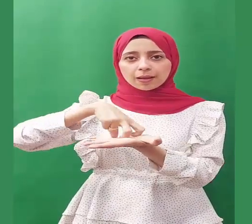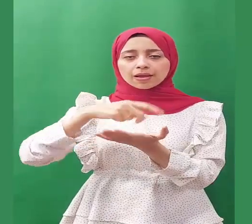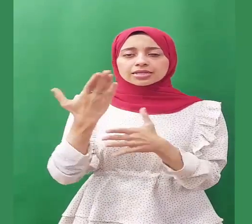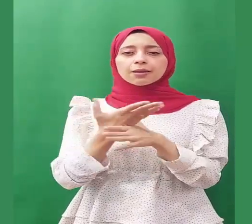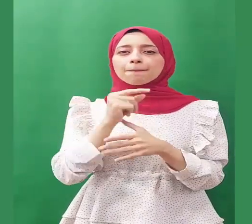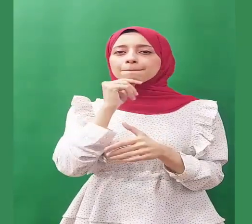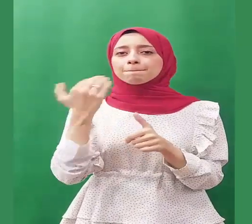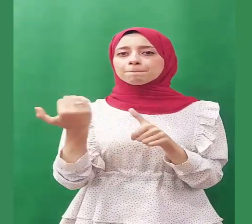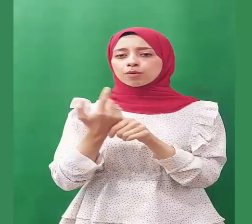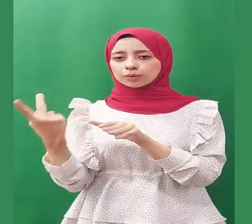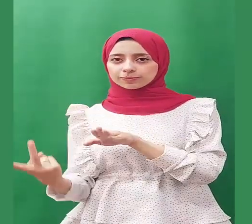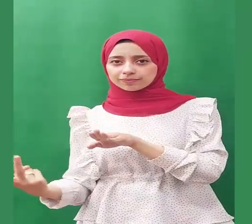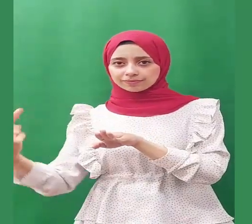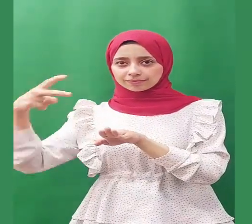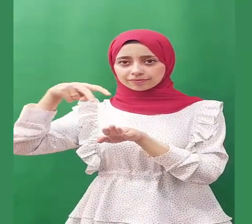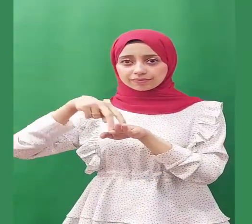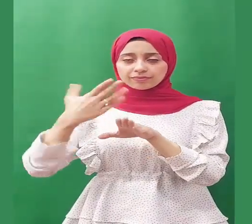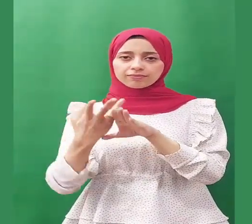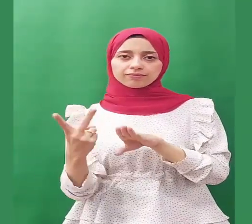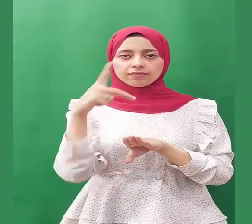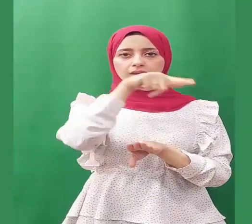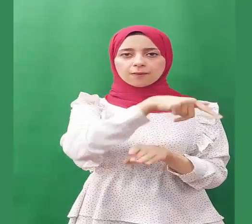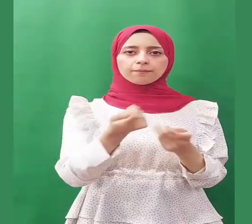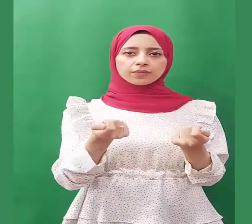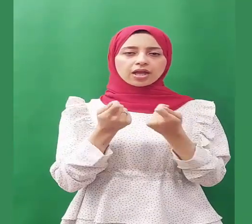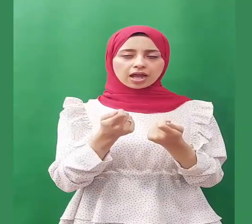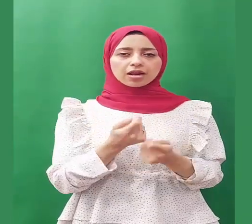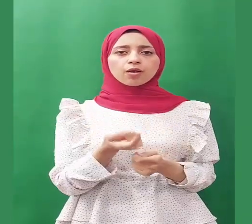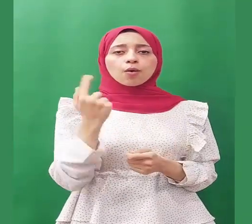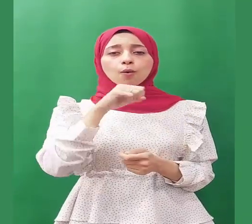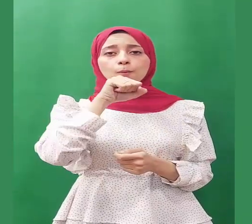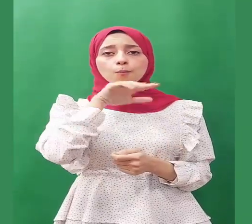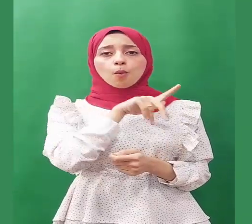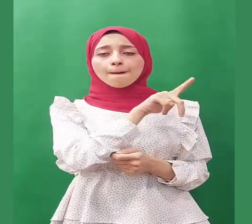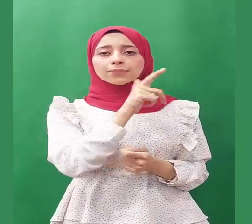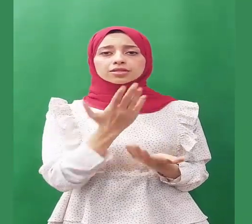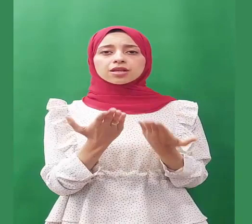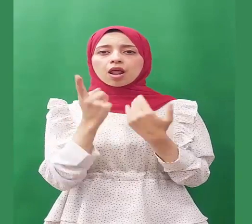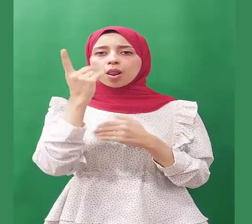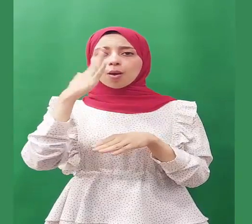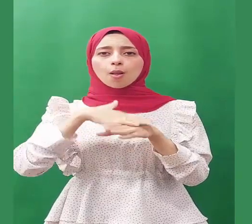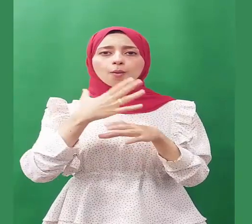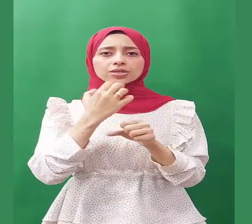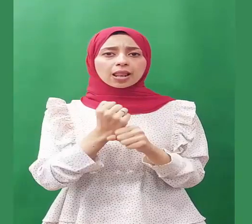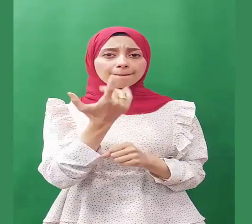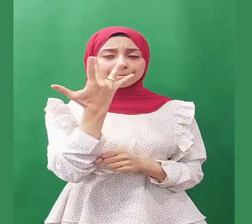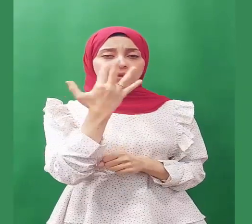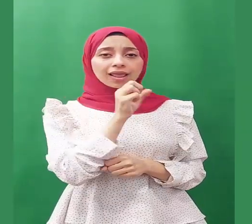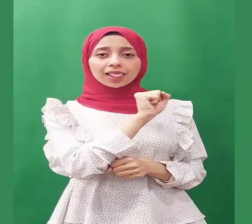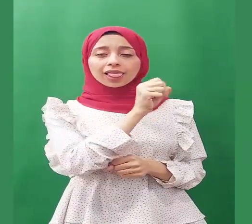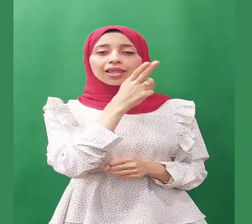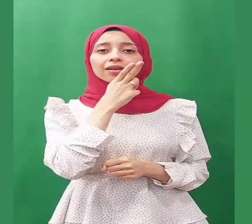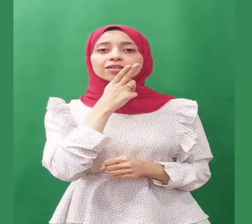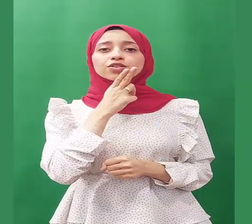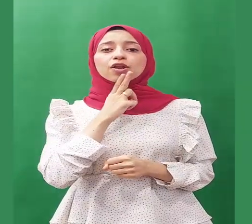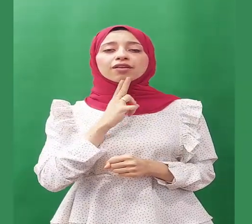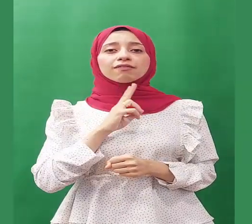رجلها على ركبته حتى تركب ويمسح صلى الله عليه وسلم بيديه الشريفتين